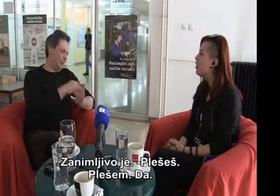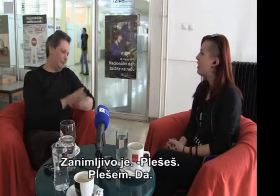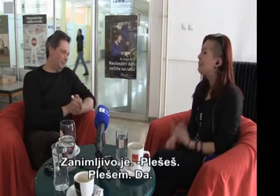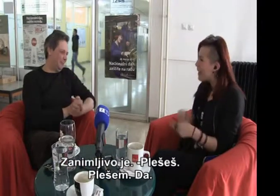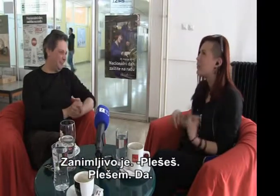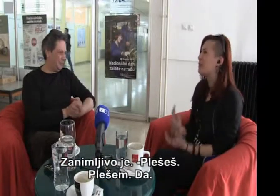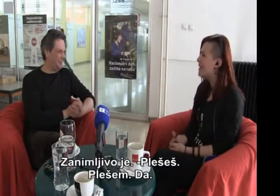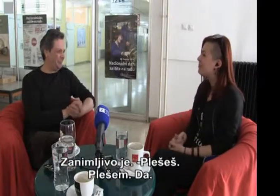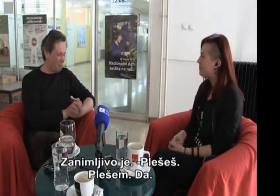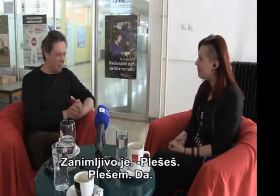I plešem, da.